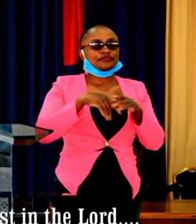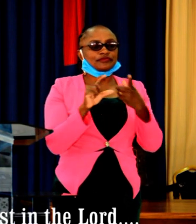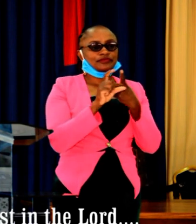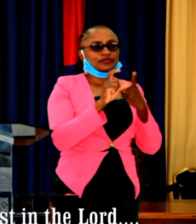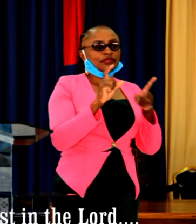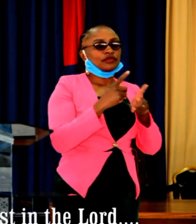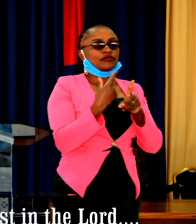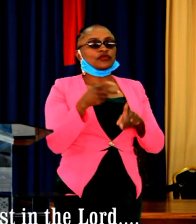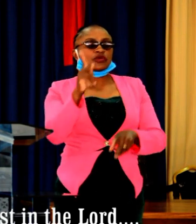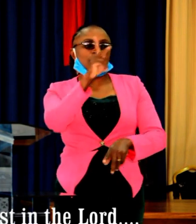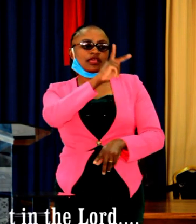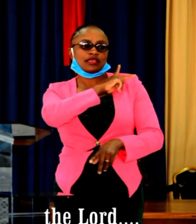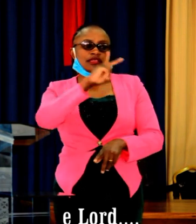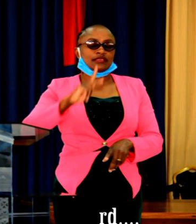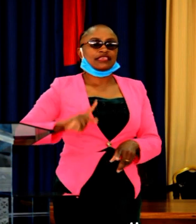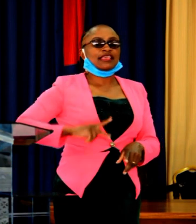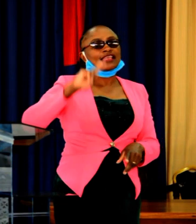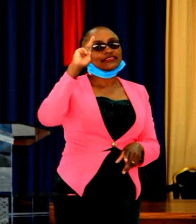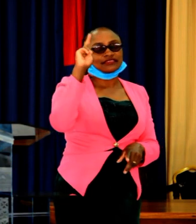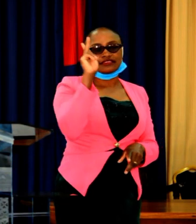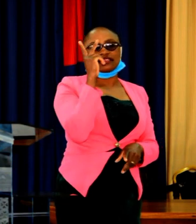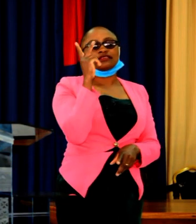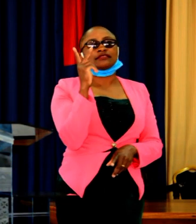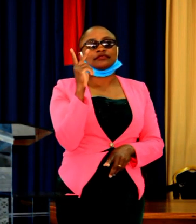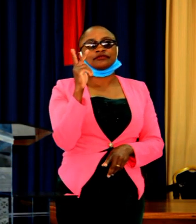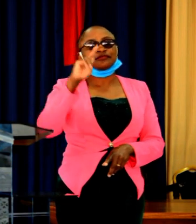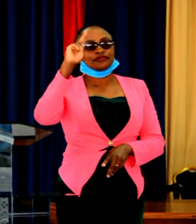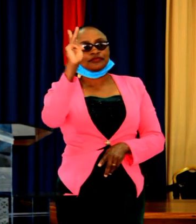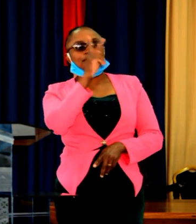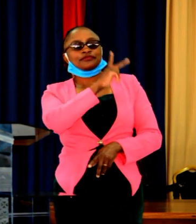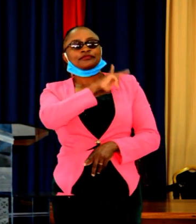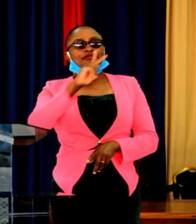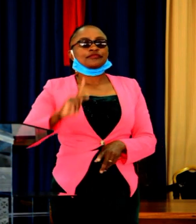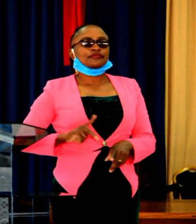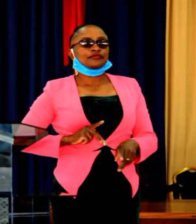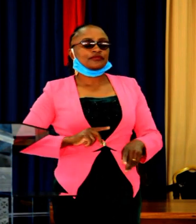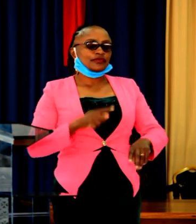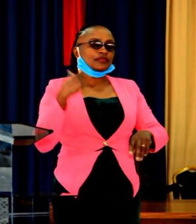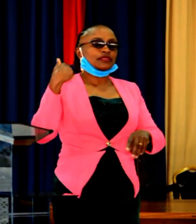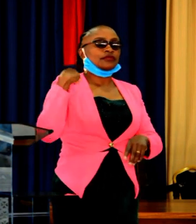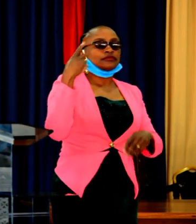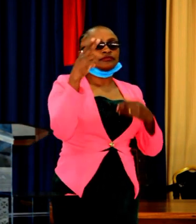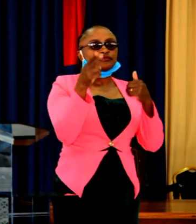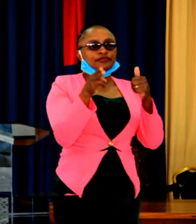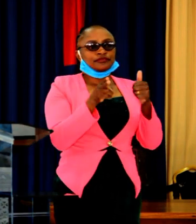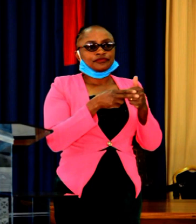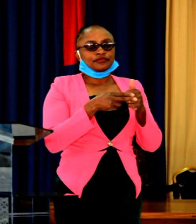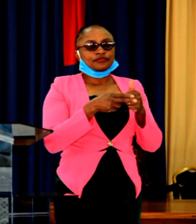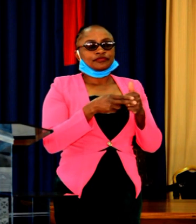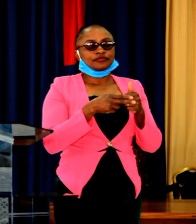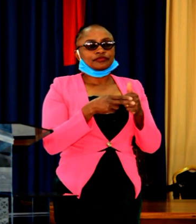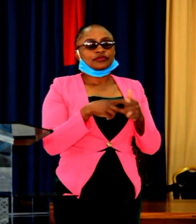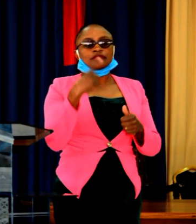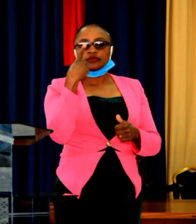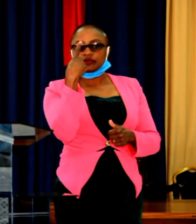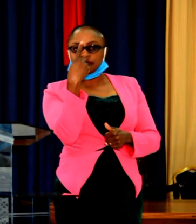kutoka kwa Wafalme wa Pili, Second Kings, ni chapter 7. Tuko na mstari wa kwanza na